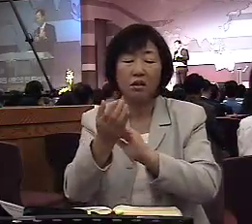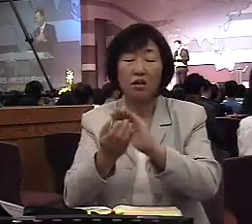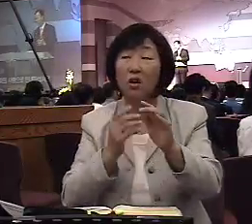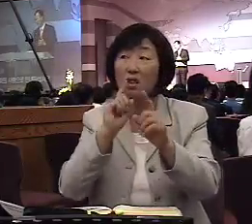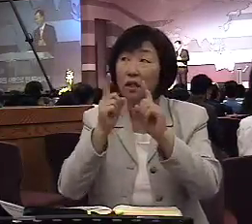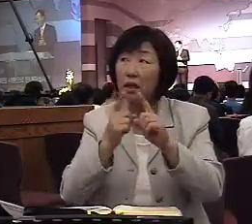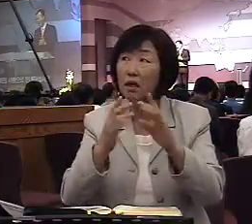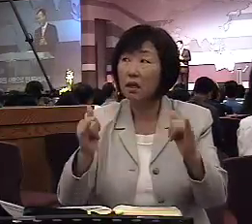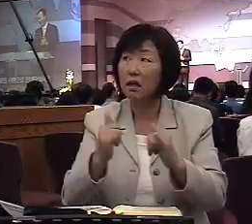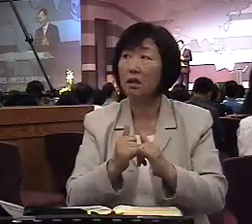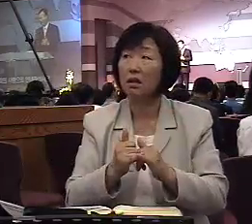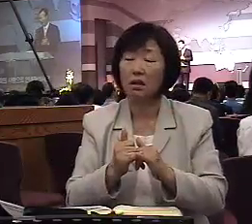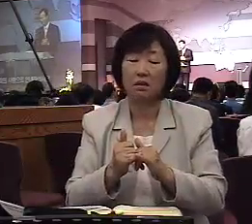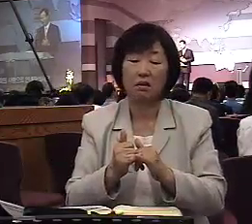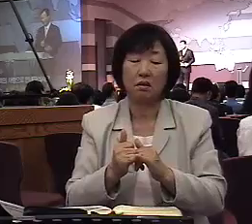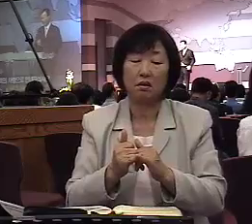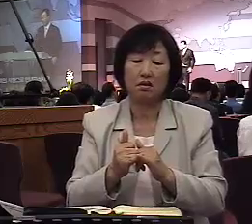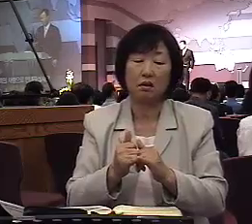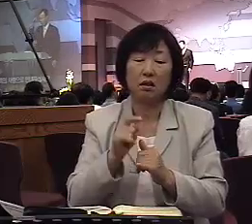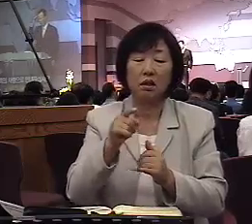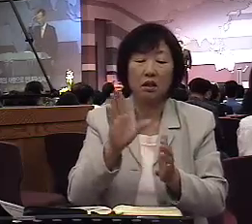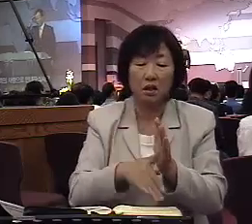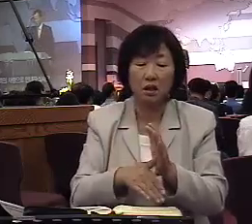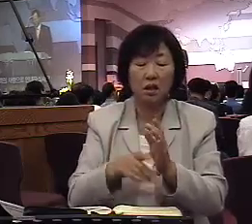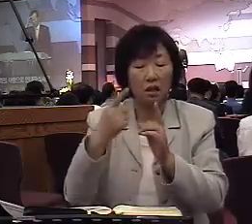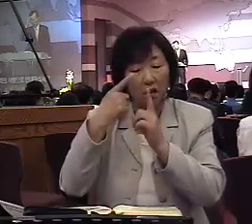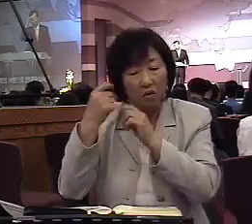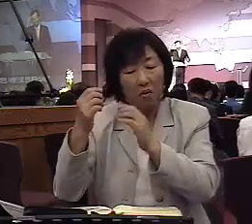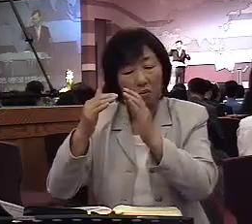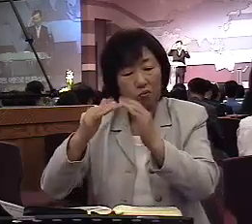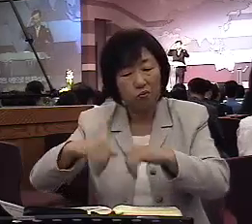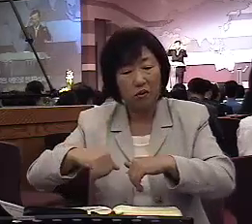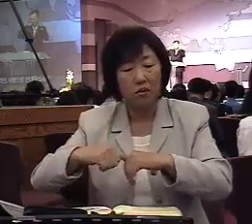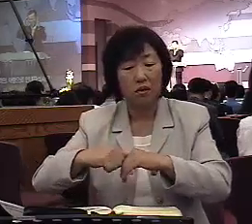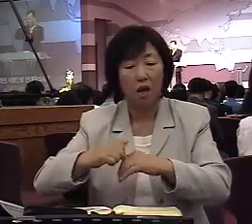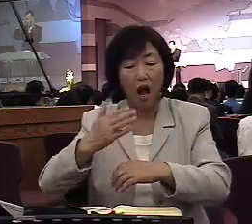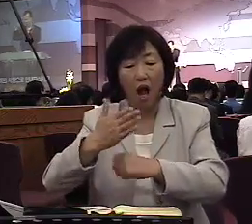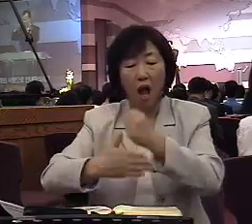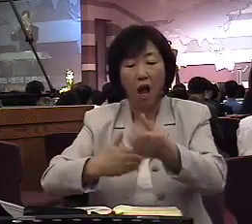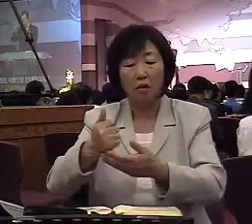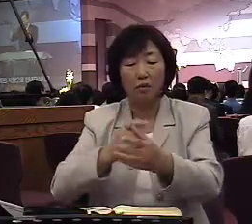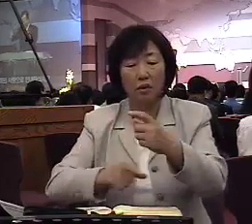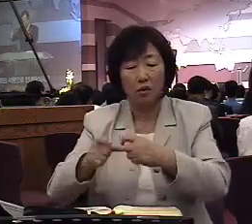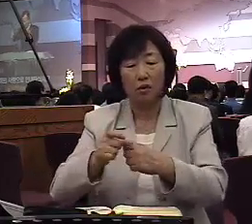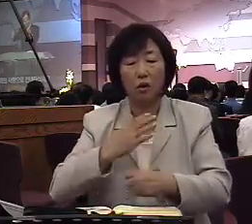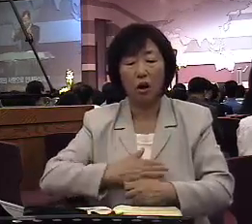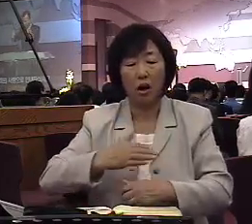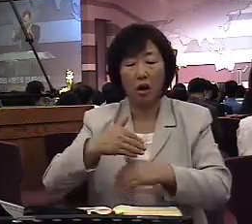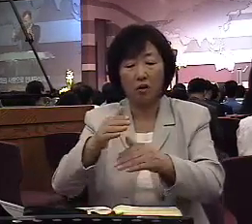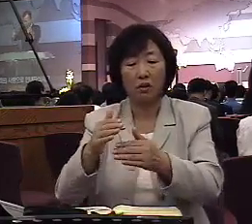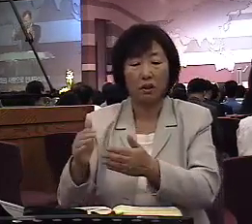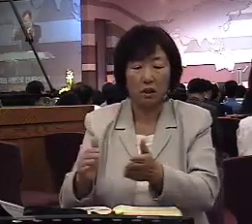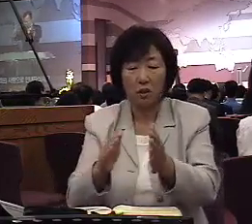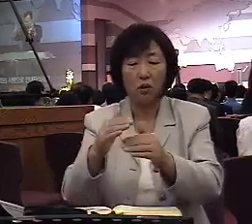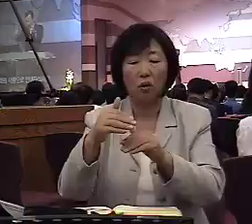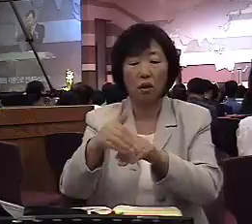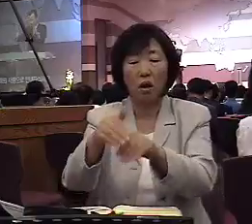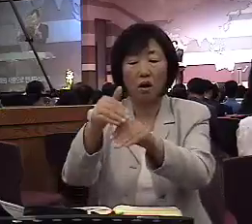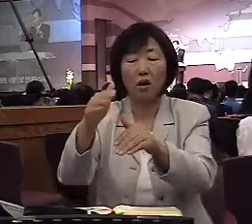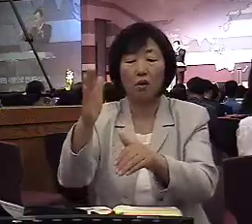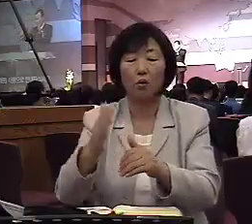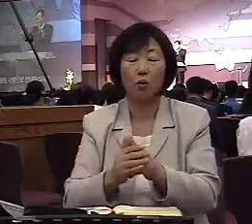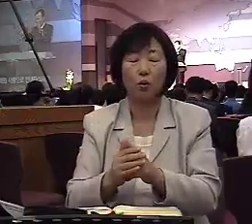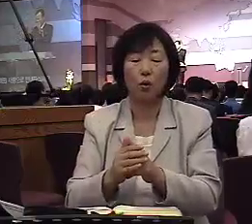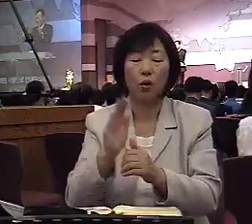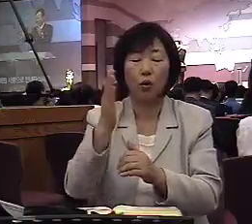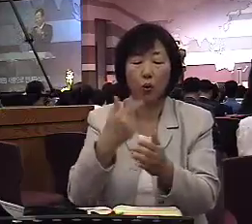지금 무너지고 있는데, 그때 필요한 것은 하나님을 더욱더 알아갈 수 있는 그 길로 우리가 나가는 것이고, 또 그렇게 되기